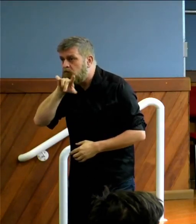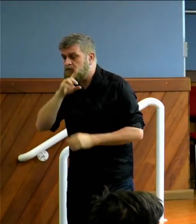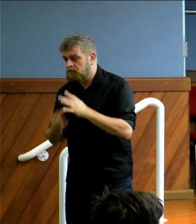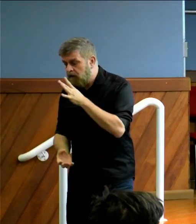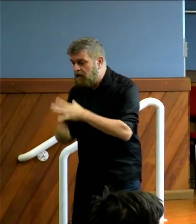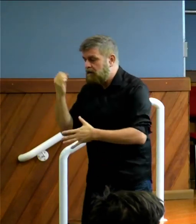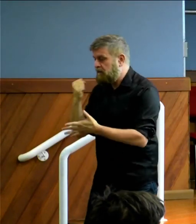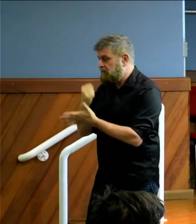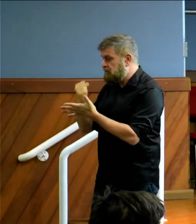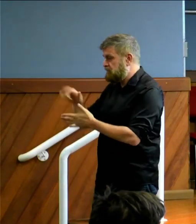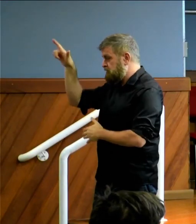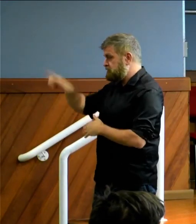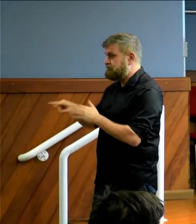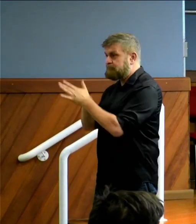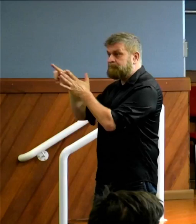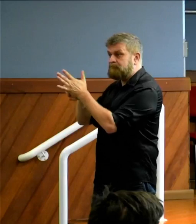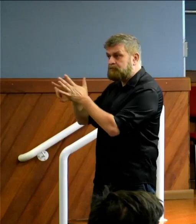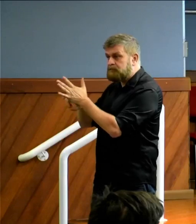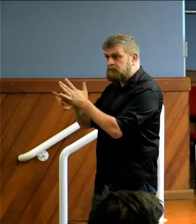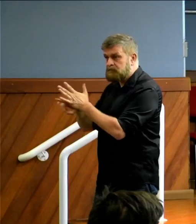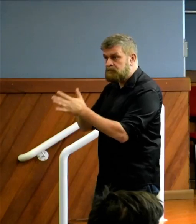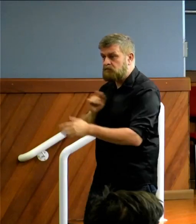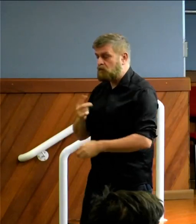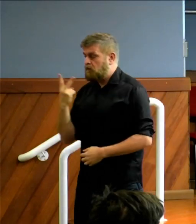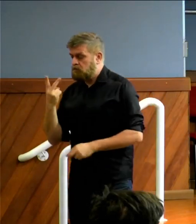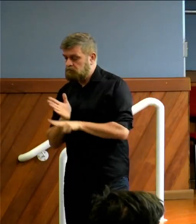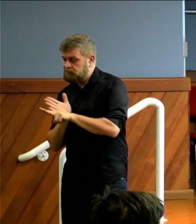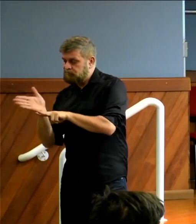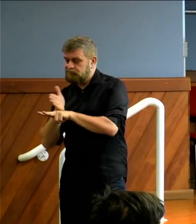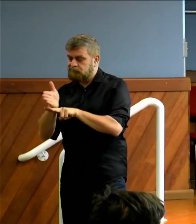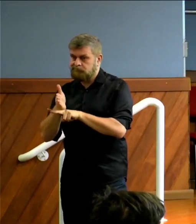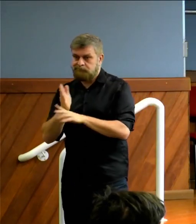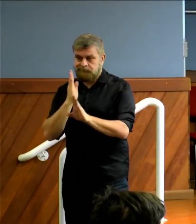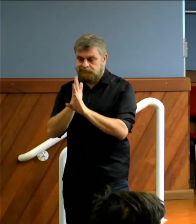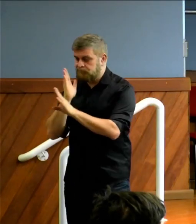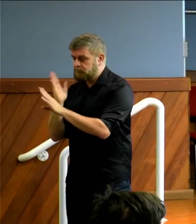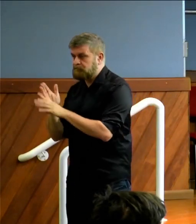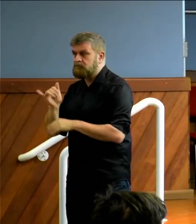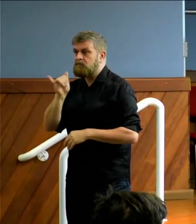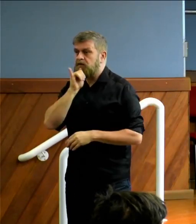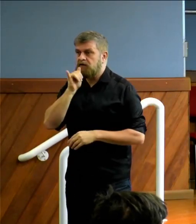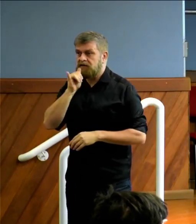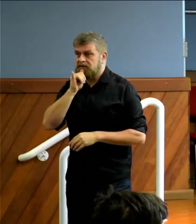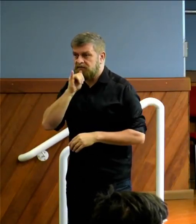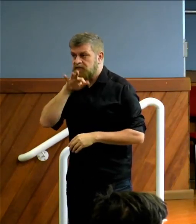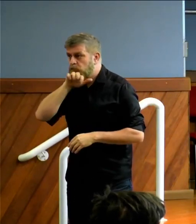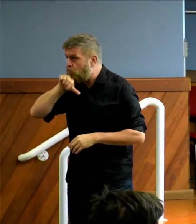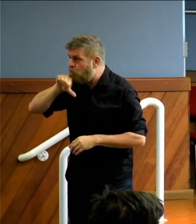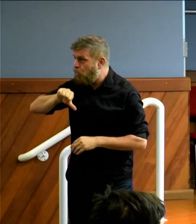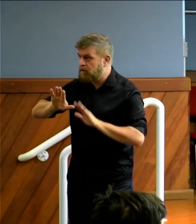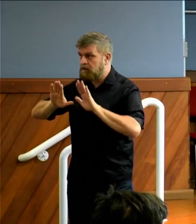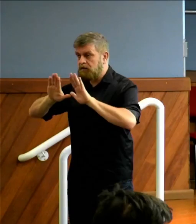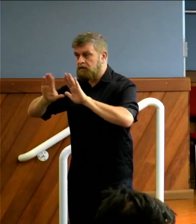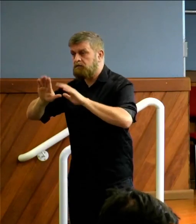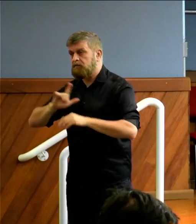uma nota para o seu pesquisador dizendo que ele vai ter que pesquisar dois pontos diferentes. Então, assim, eu sei que é um exemplo bem ruim,